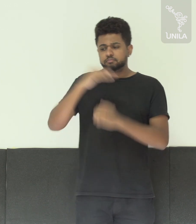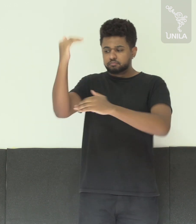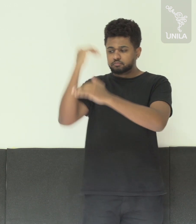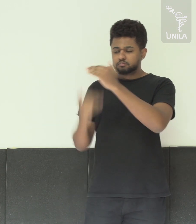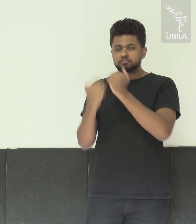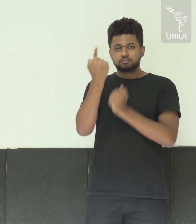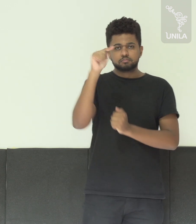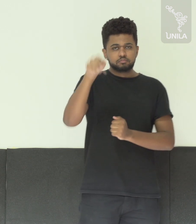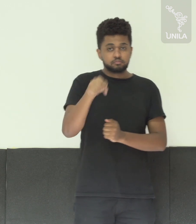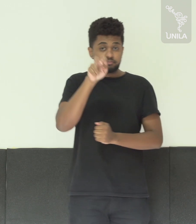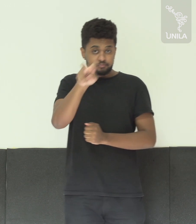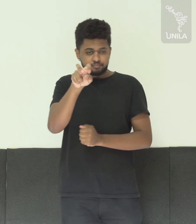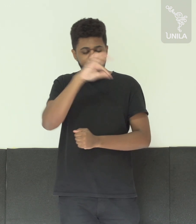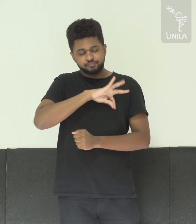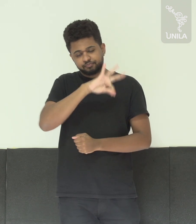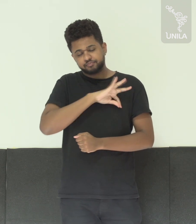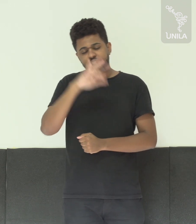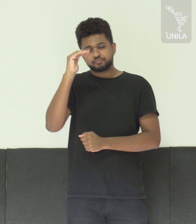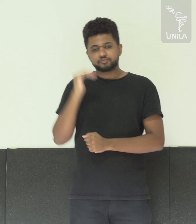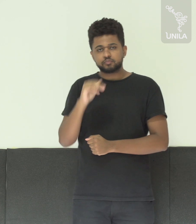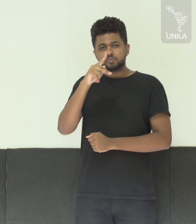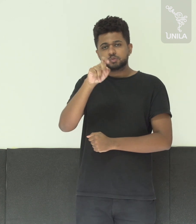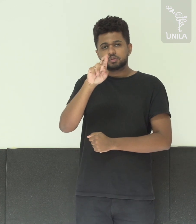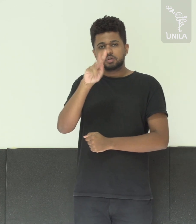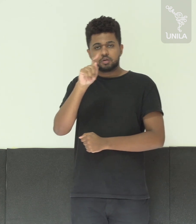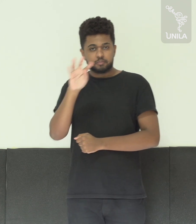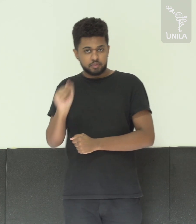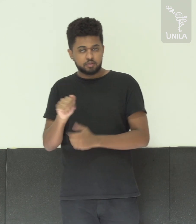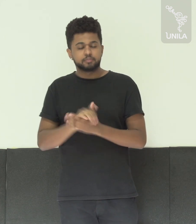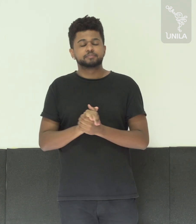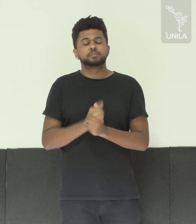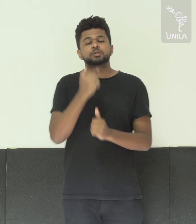inferior a 1,5 salário mínimo per capita.